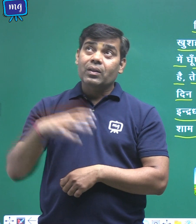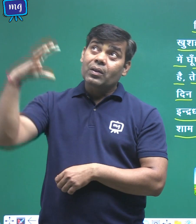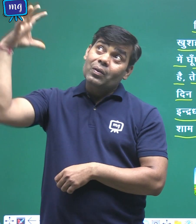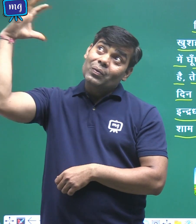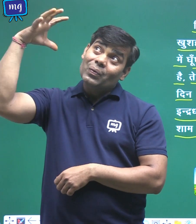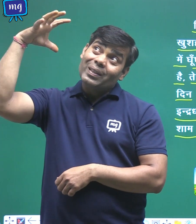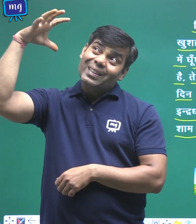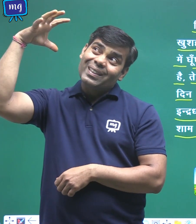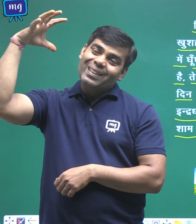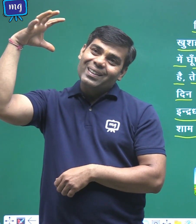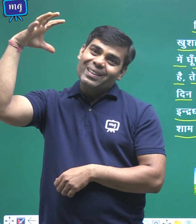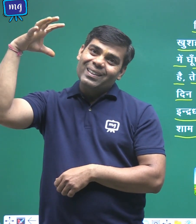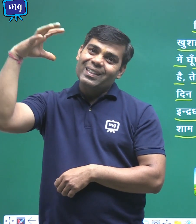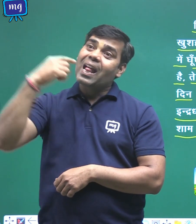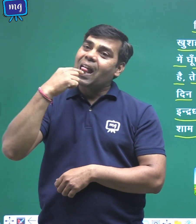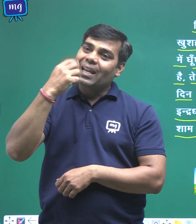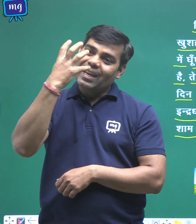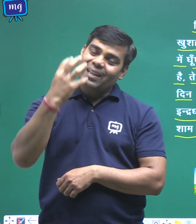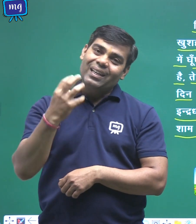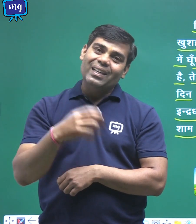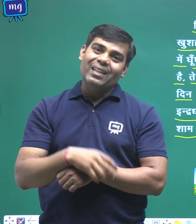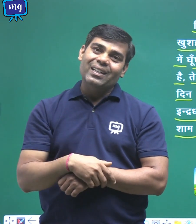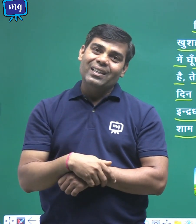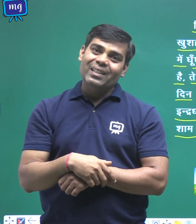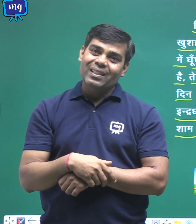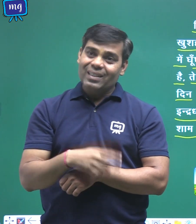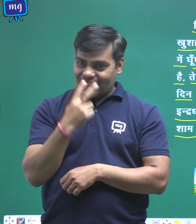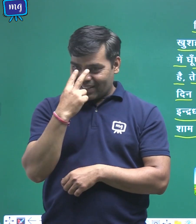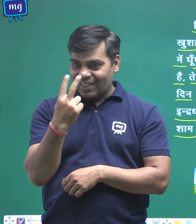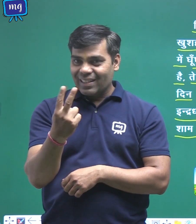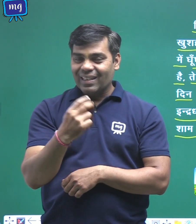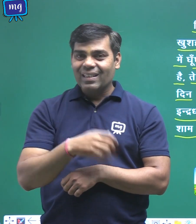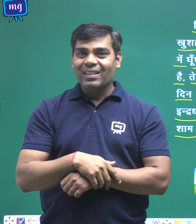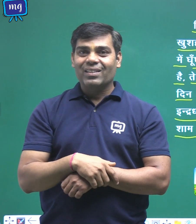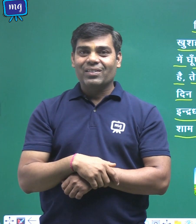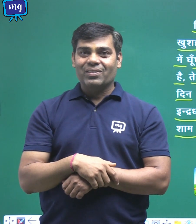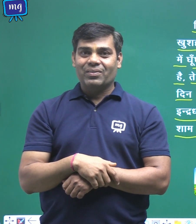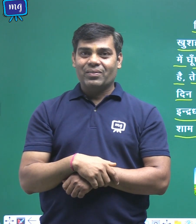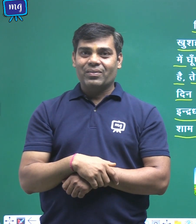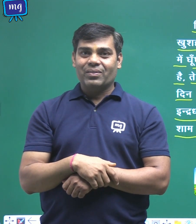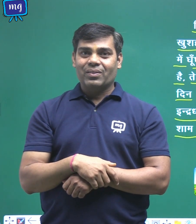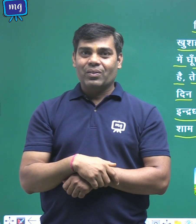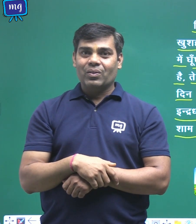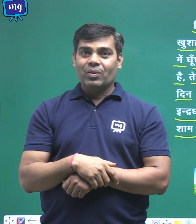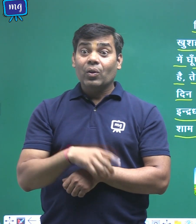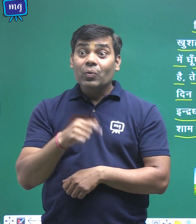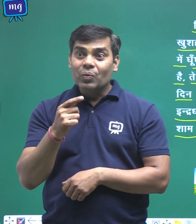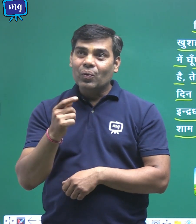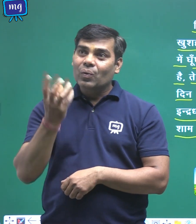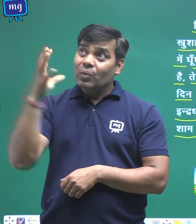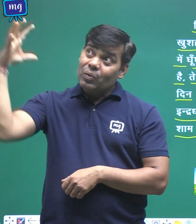सूर्य की लाली दिखाई दे रही है, जो शाम के